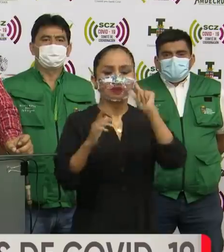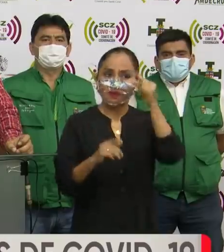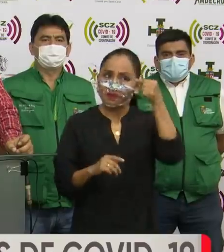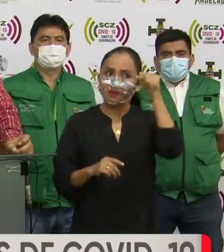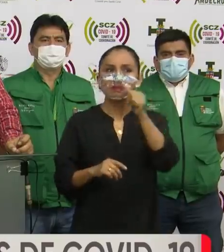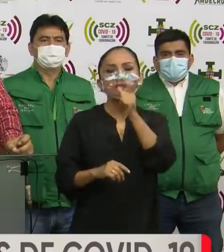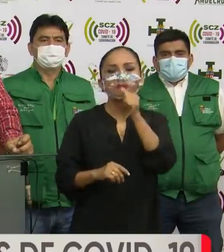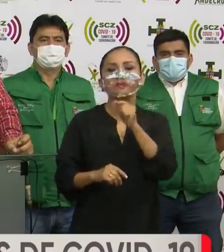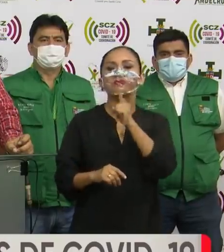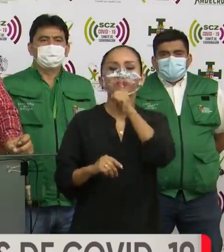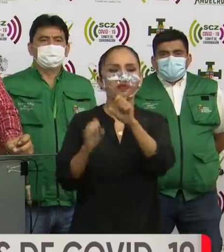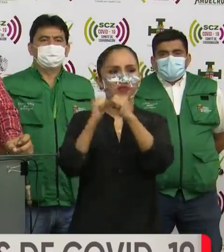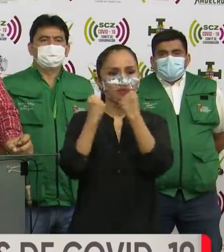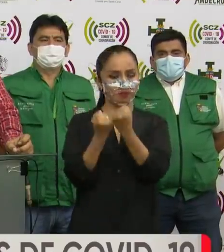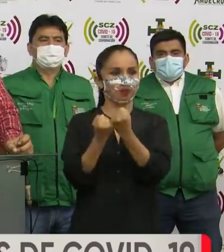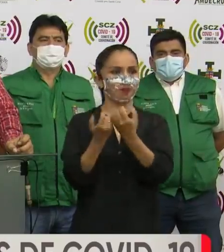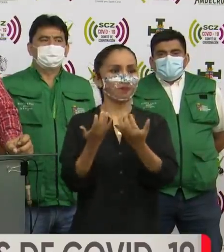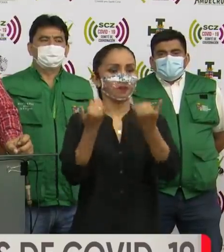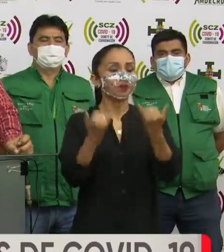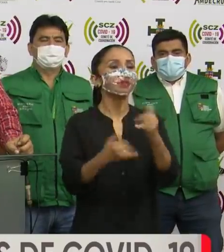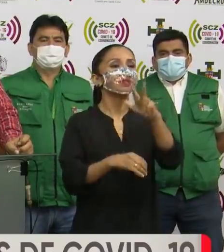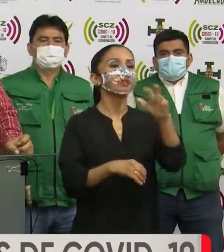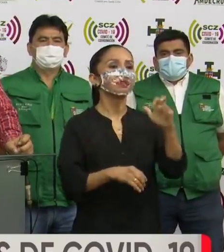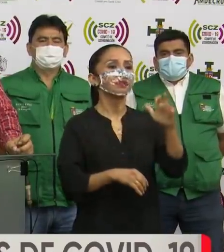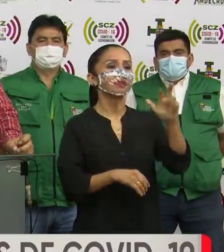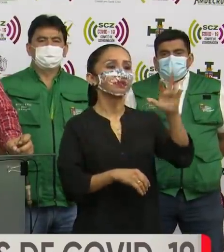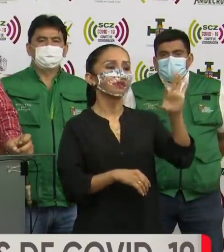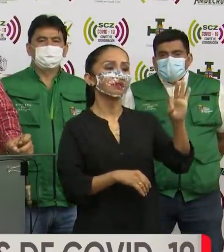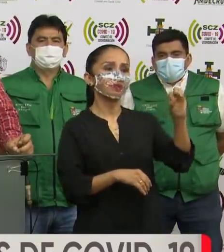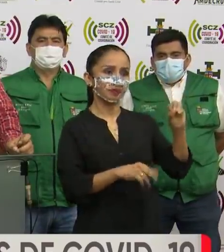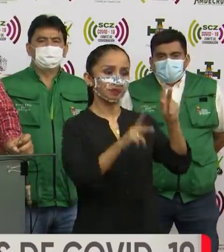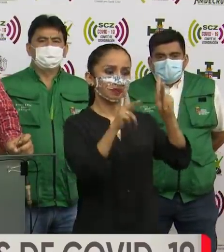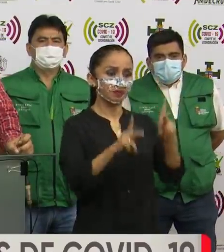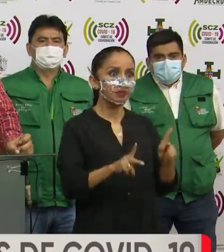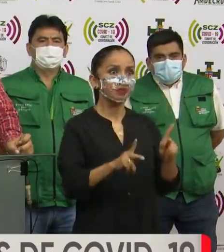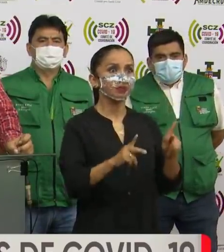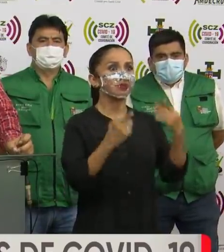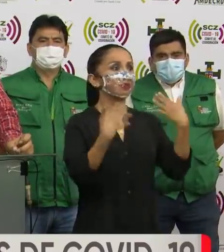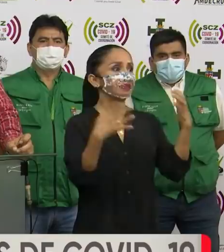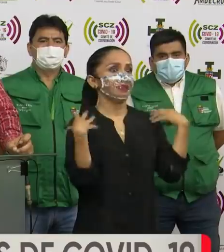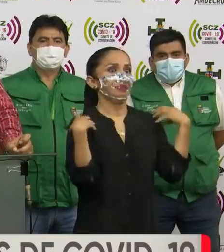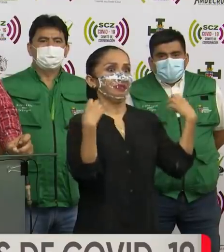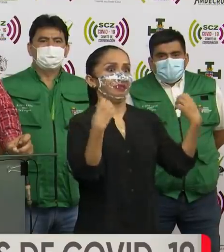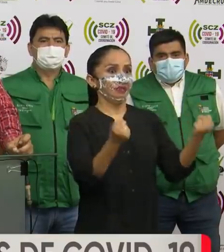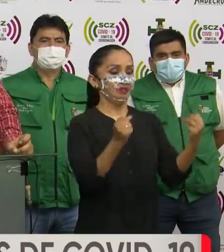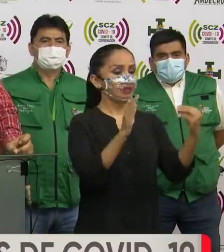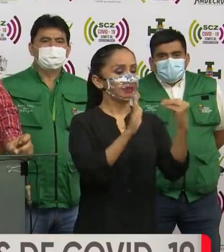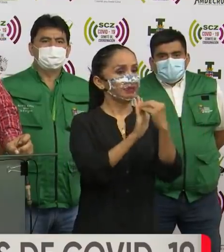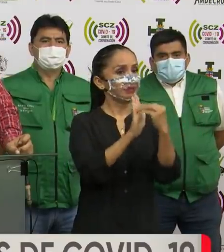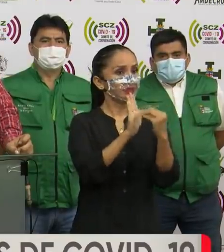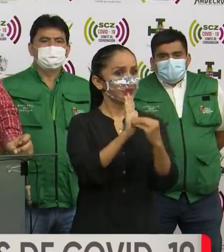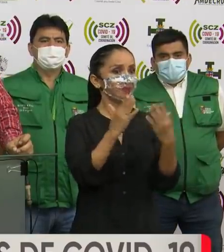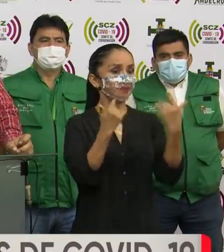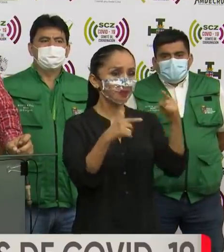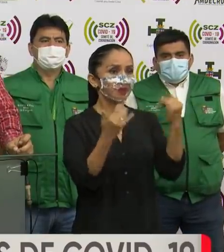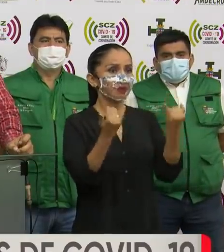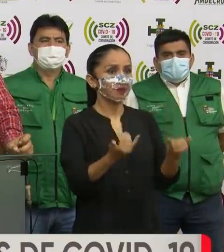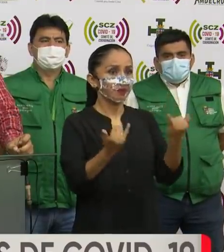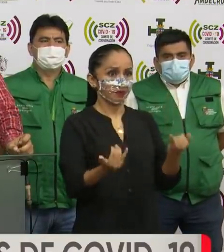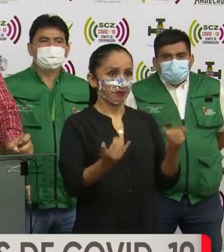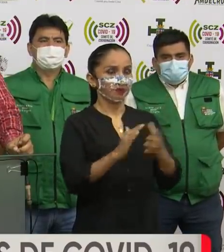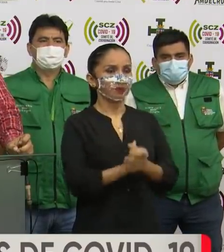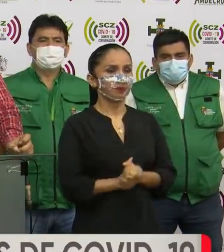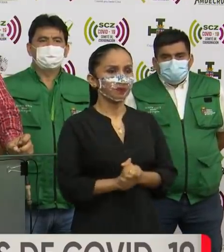público, privado y seguridad social. Hoy, 390 casos que se han recuperado en registro para el día de